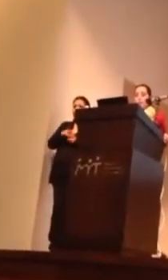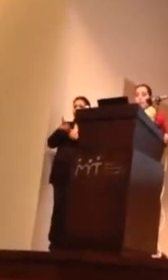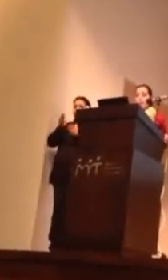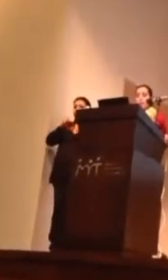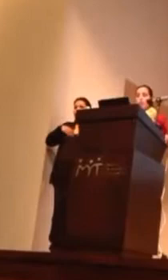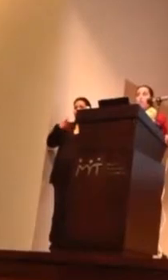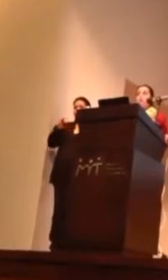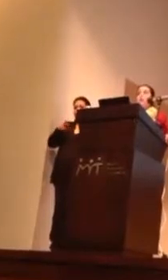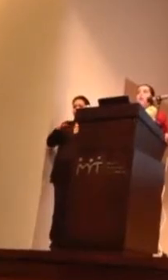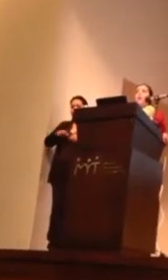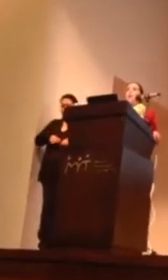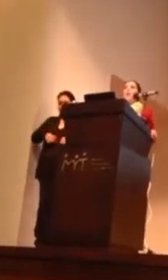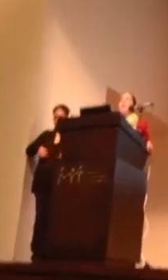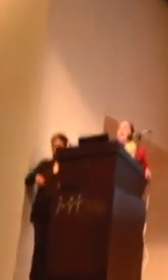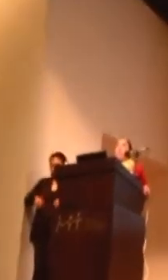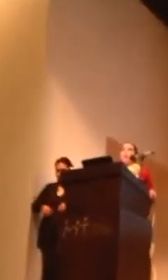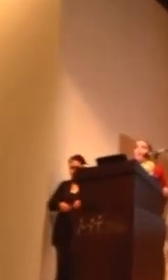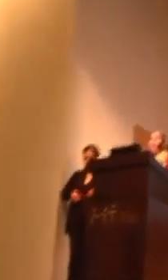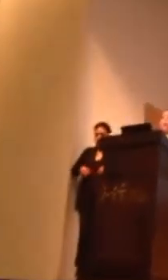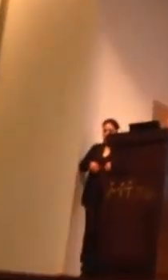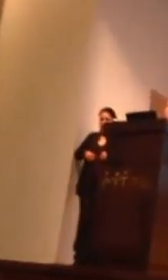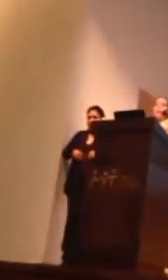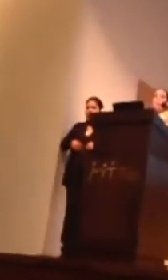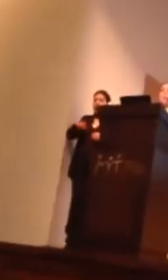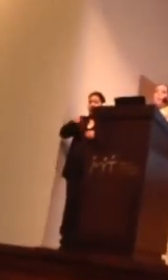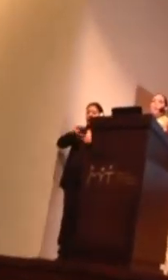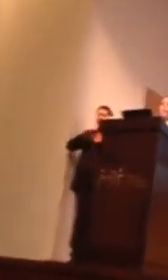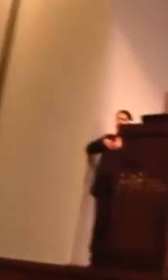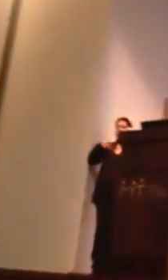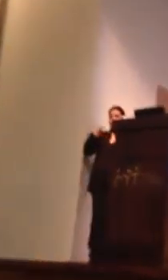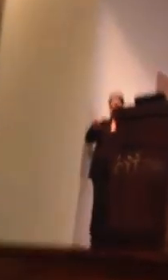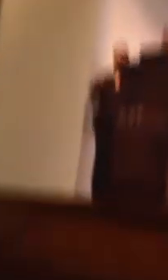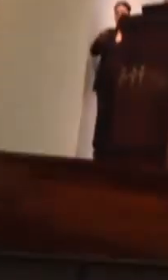debilidad en el intestino, sobre todo en